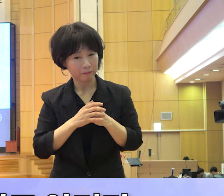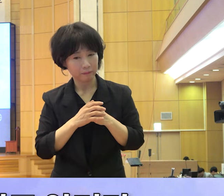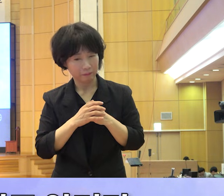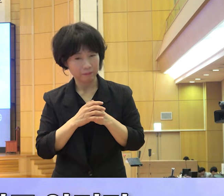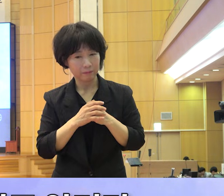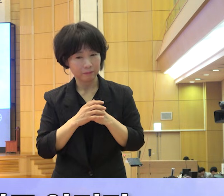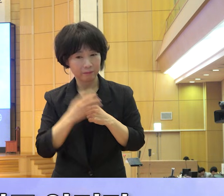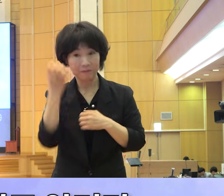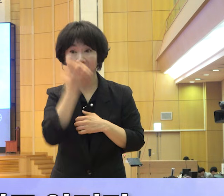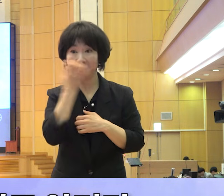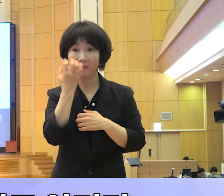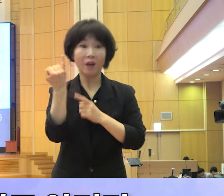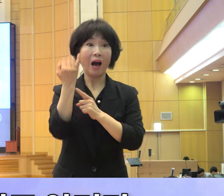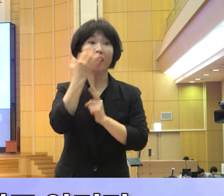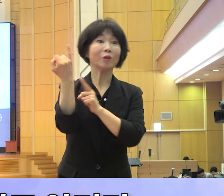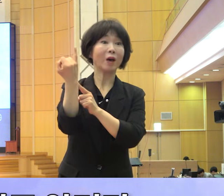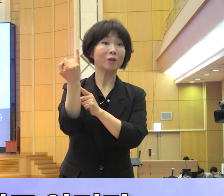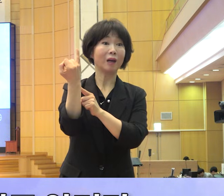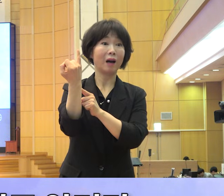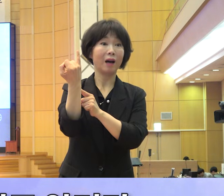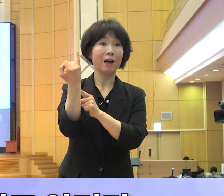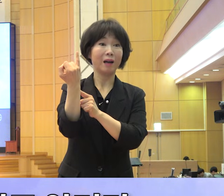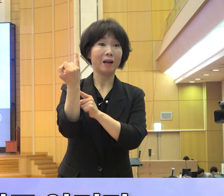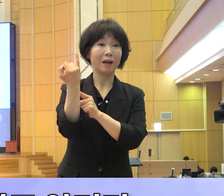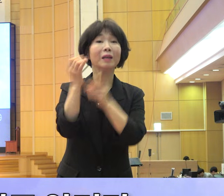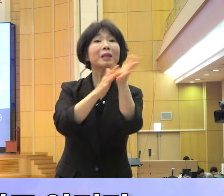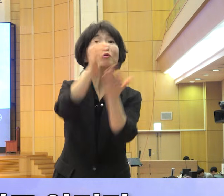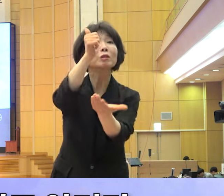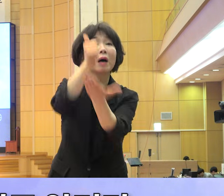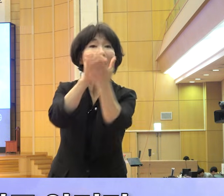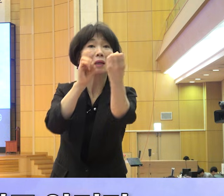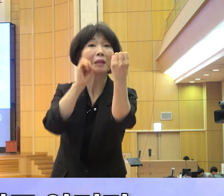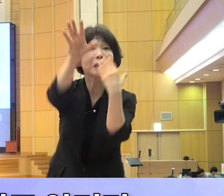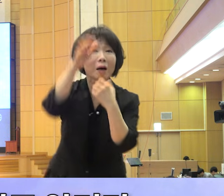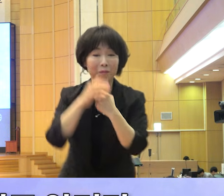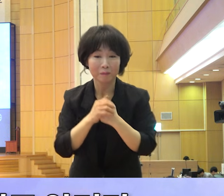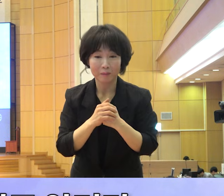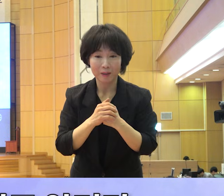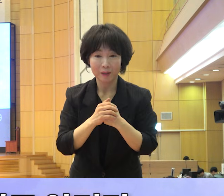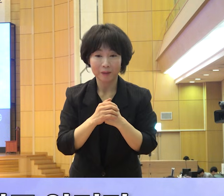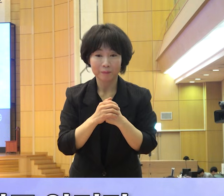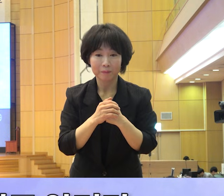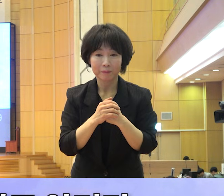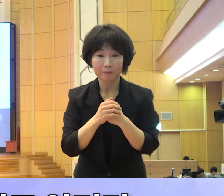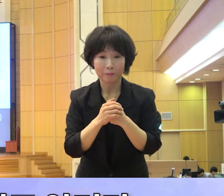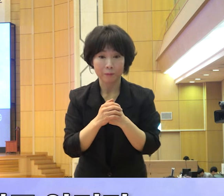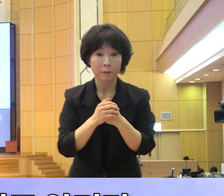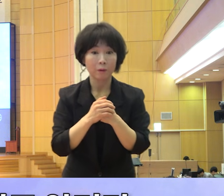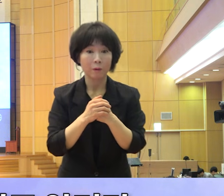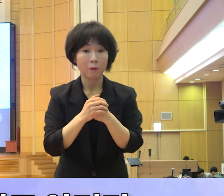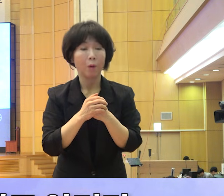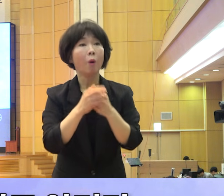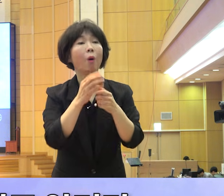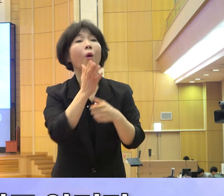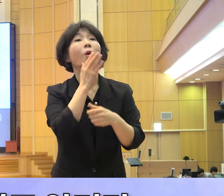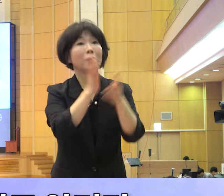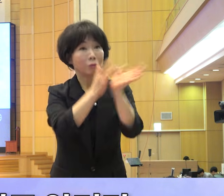이 여인이 뭐라고 하나 보겠습니다. 이에 예수께서 대답하여 이르시되 올소이다